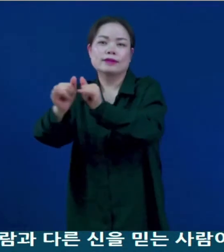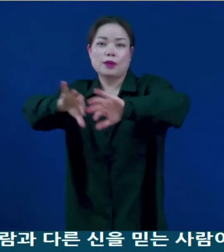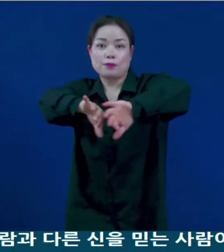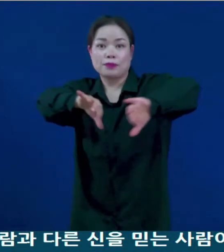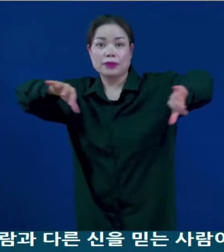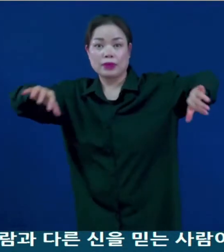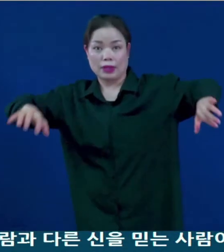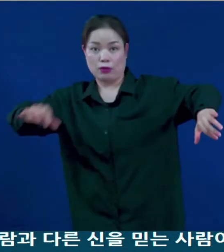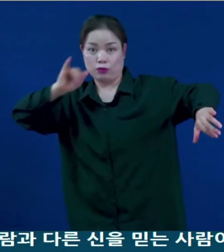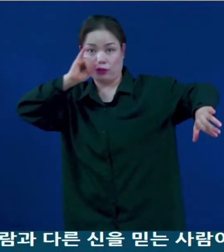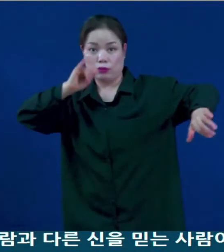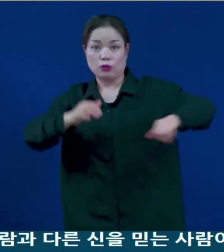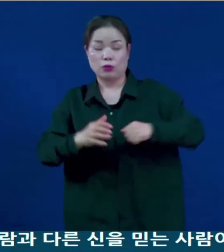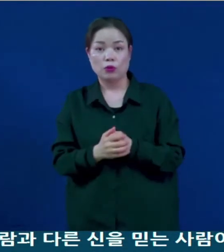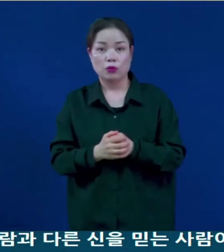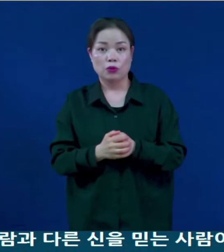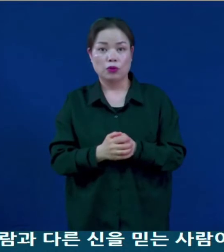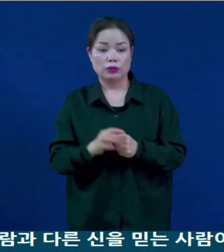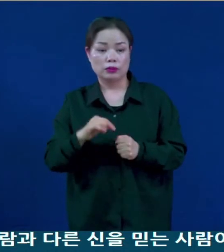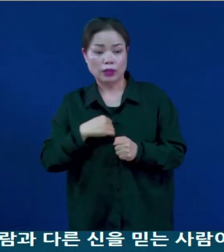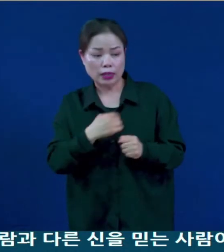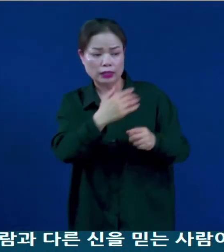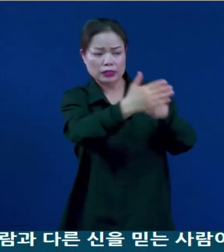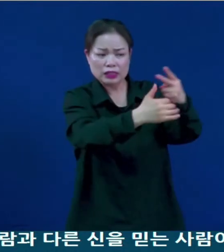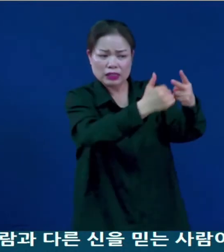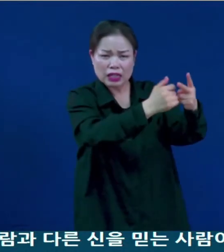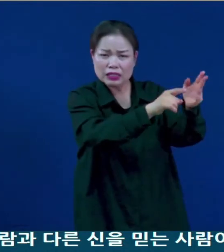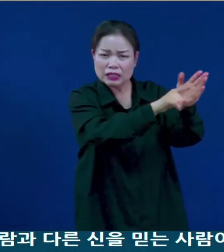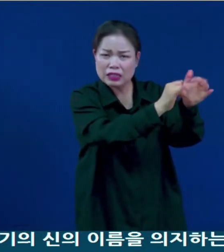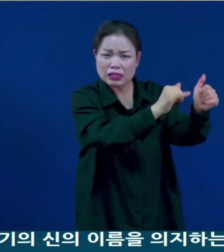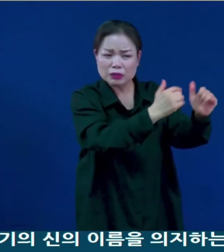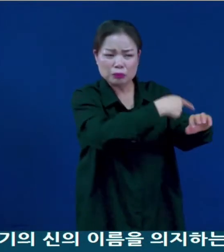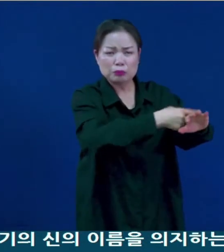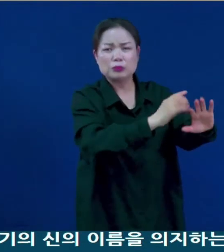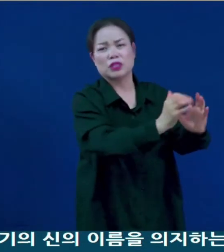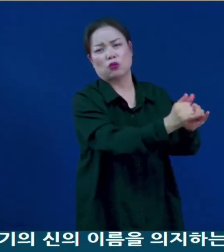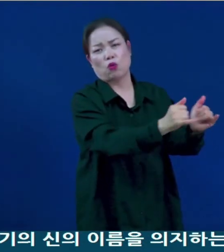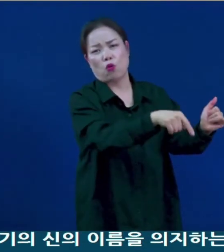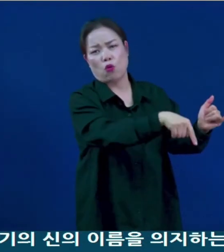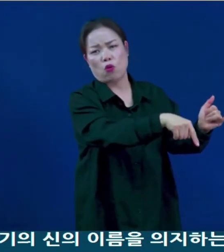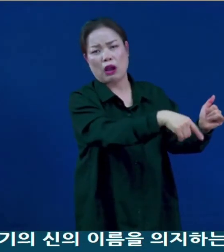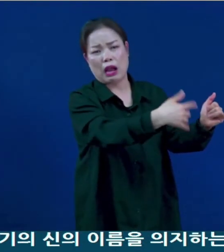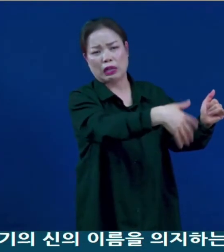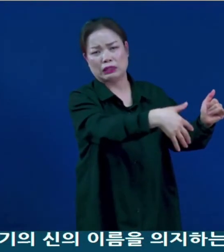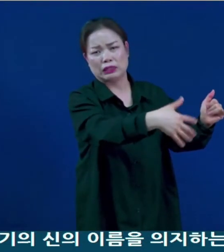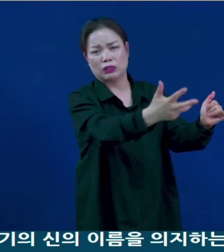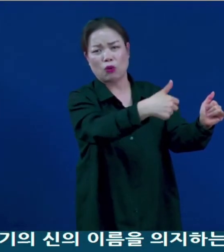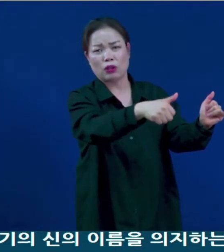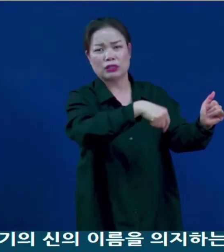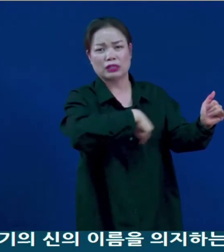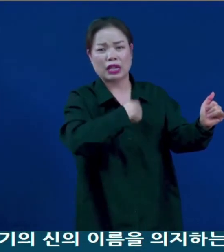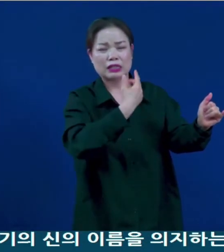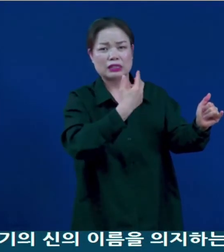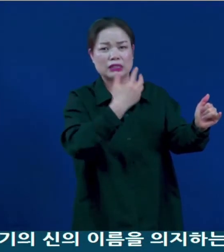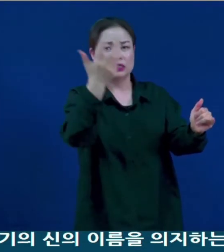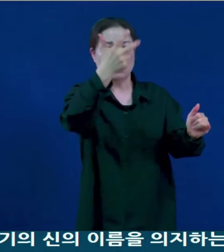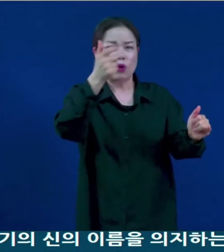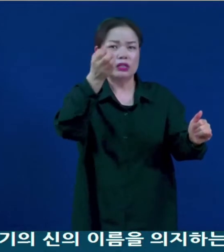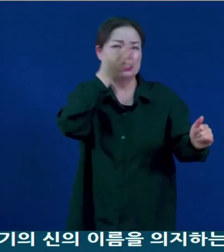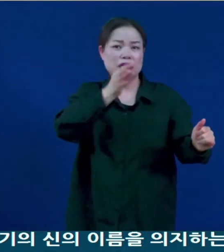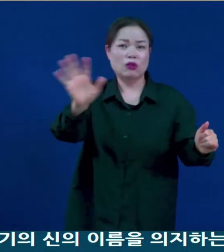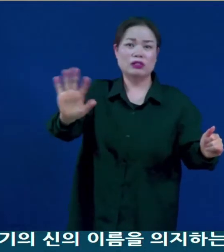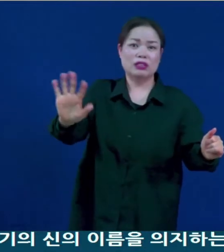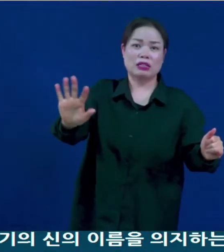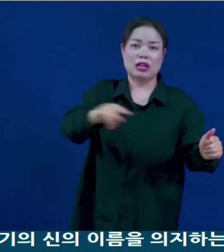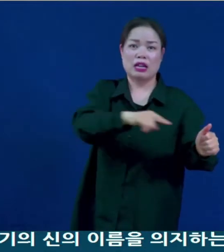따로 있습니다. 자기 신의 이름을 의지하는 민족들은 아직 여호와를 자기 신으로 인정하지